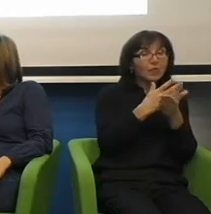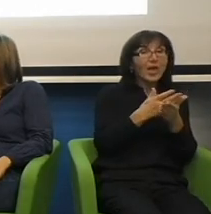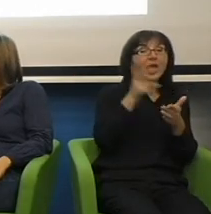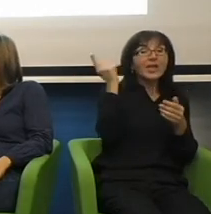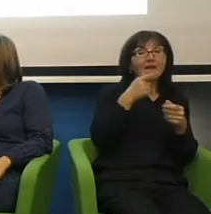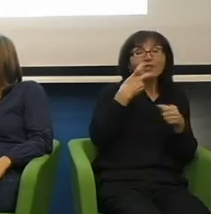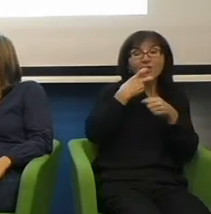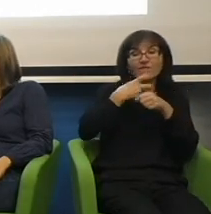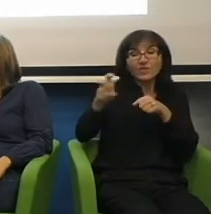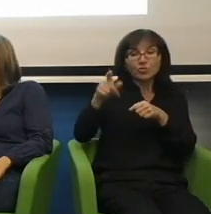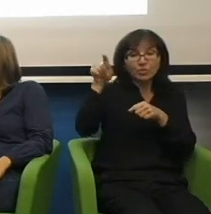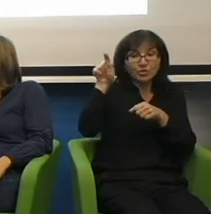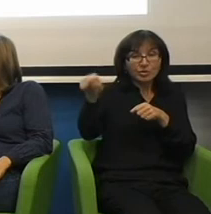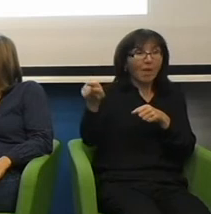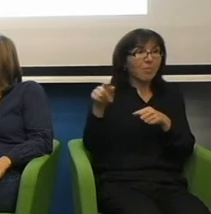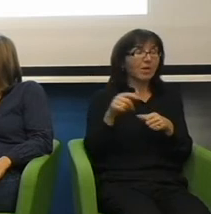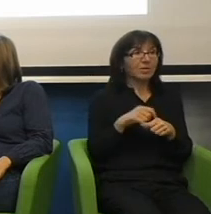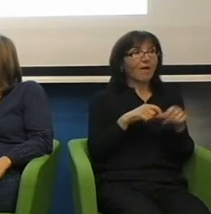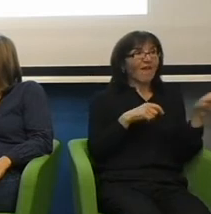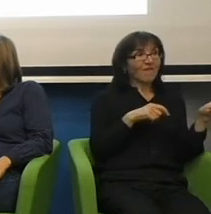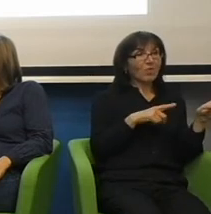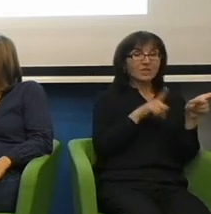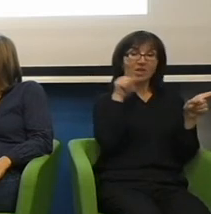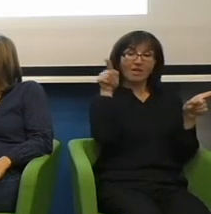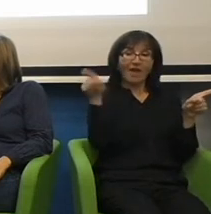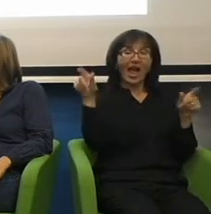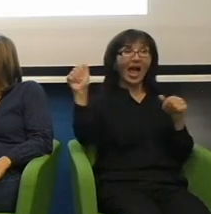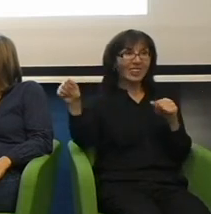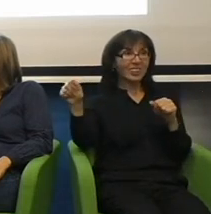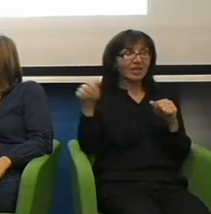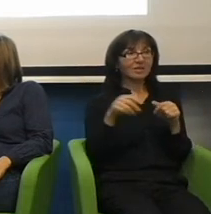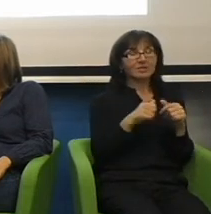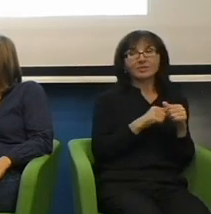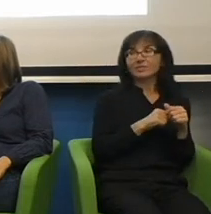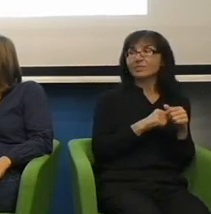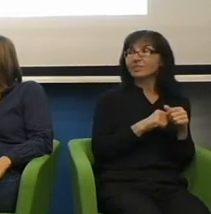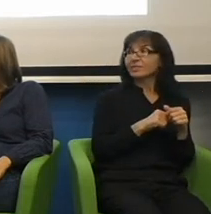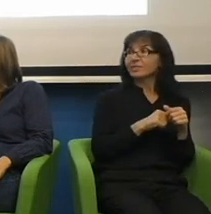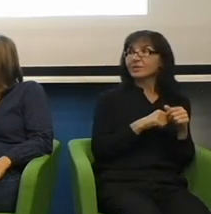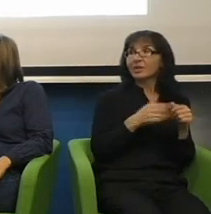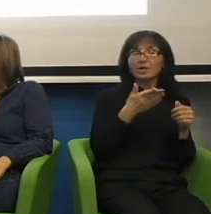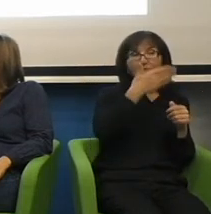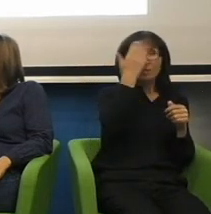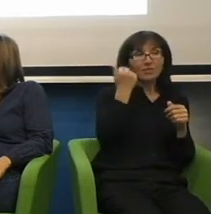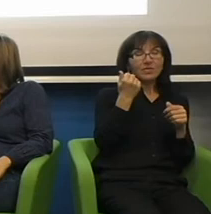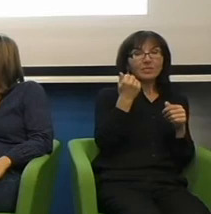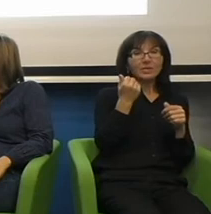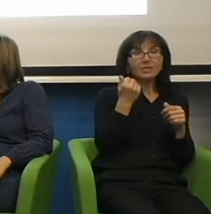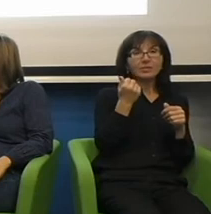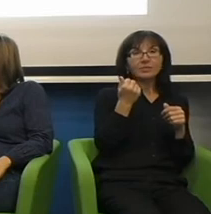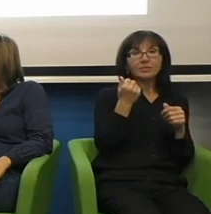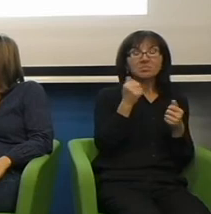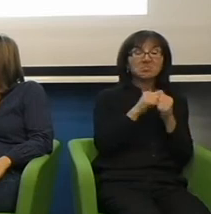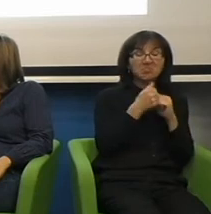nie powinniśmy się dziwić, prawda? Że... bardzo prawdopodobne, tylko że z kolei nie wiemy, czy